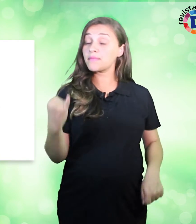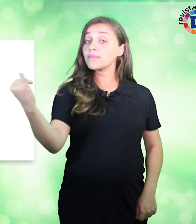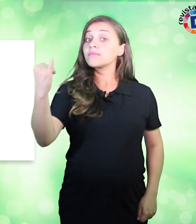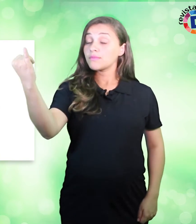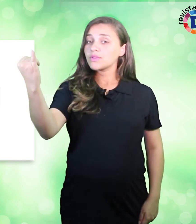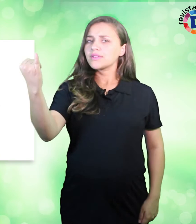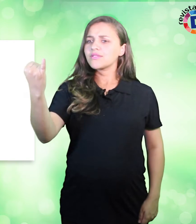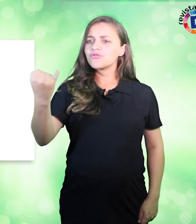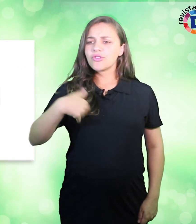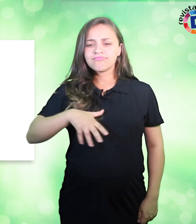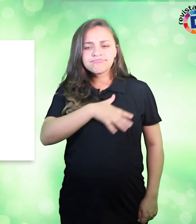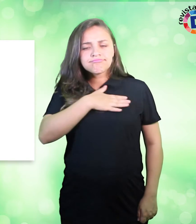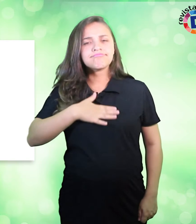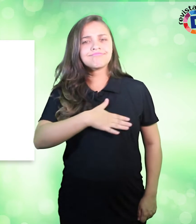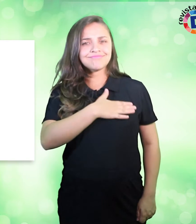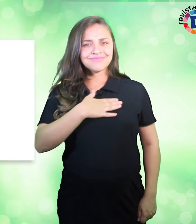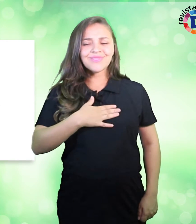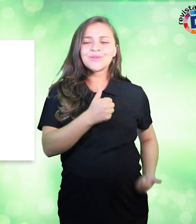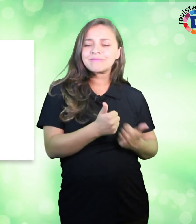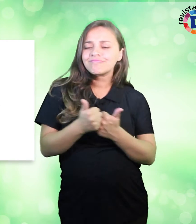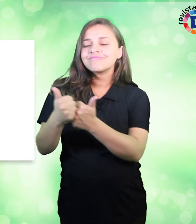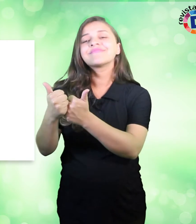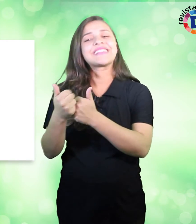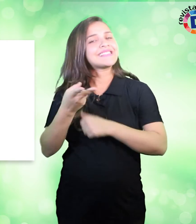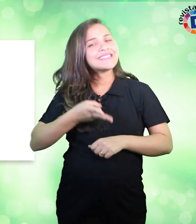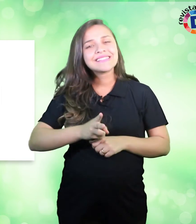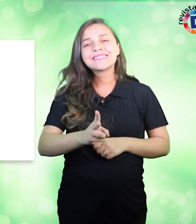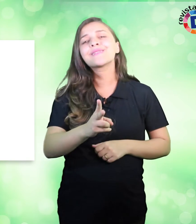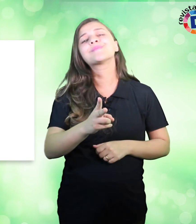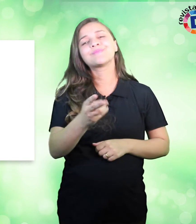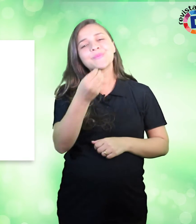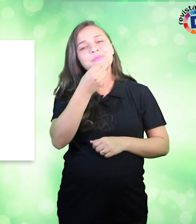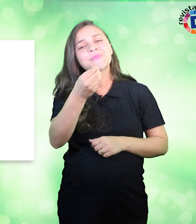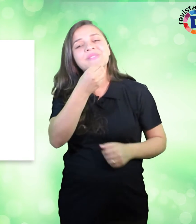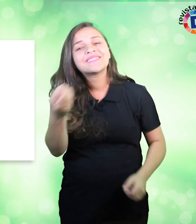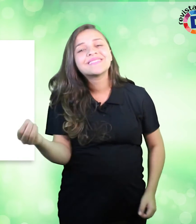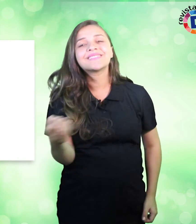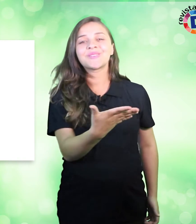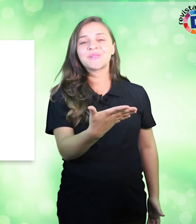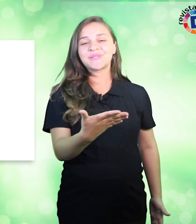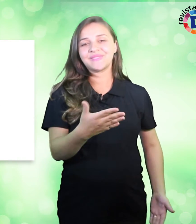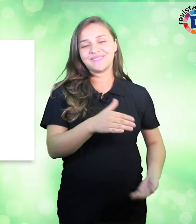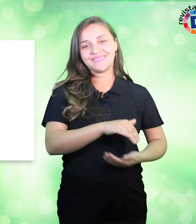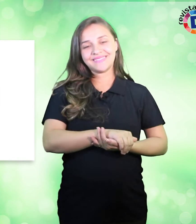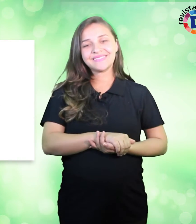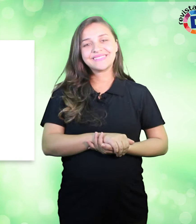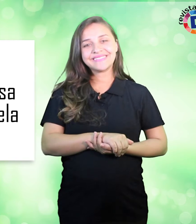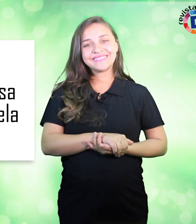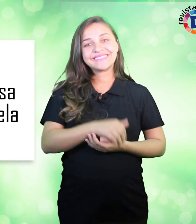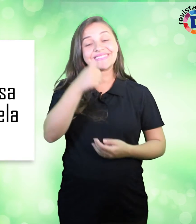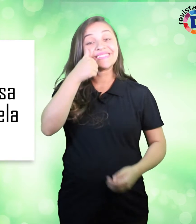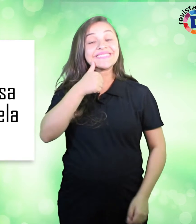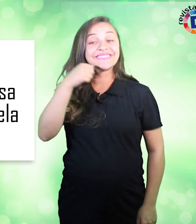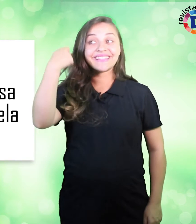missão de apadrinhar o Teleton nessa nova oportunidade. A atriz Larissa